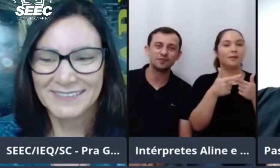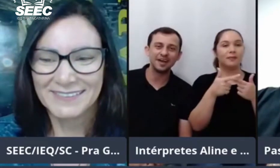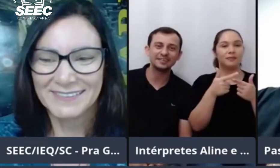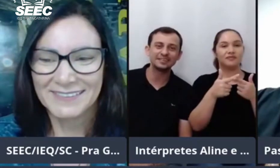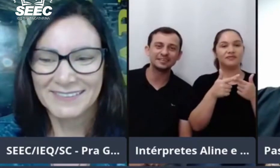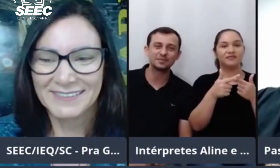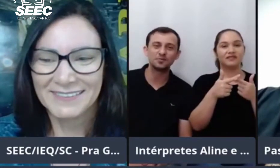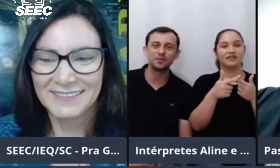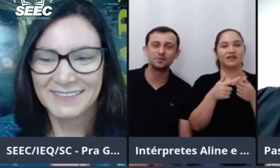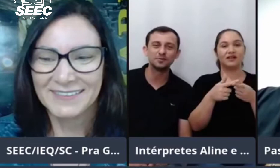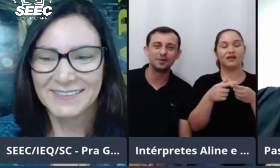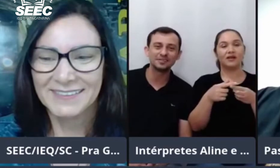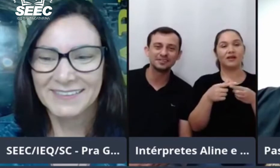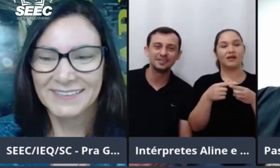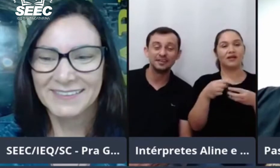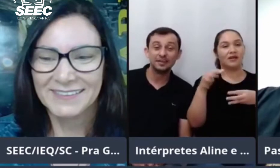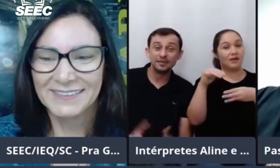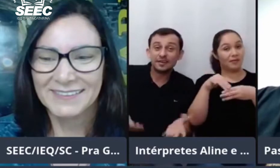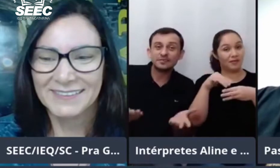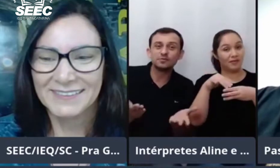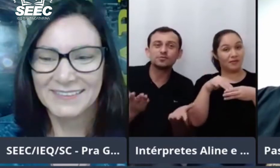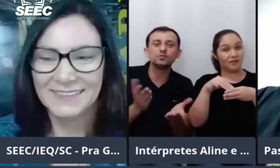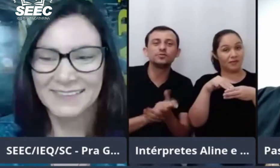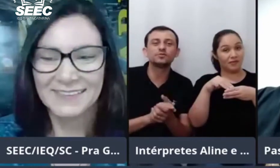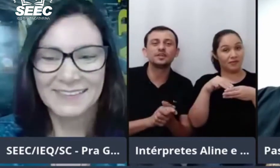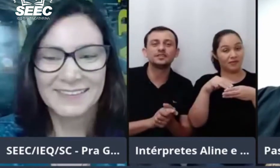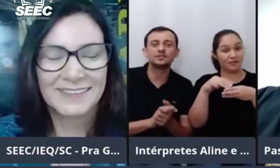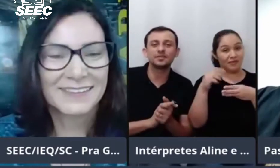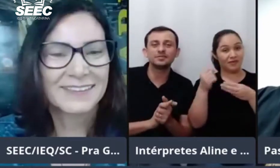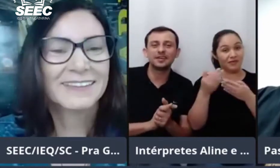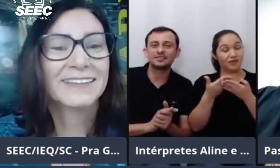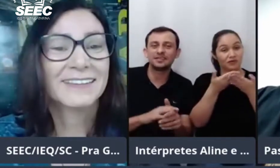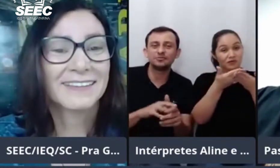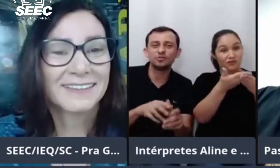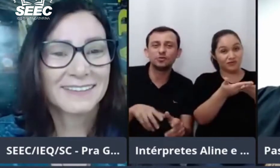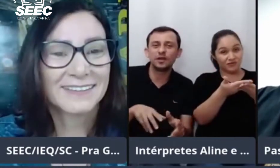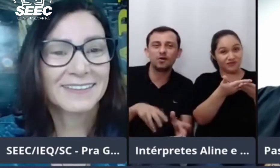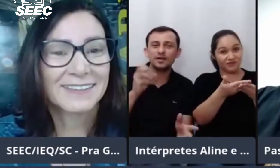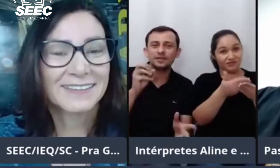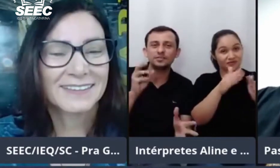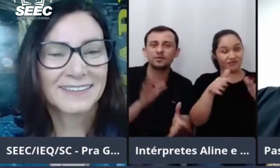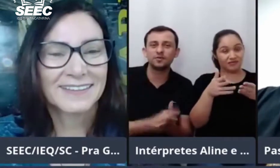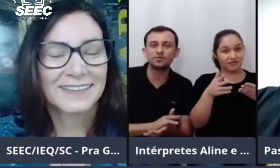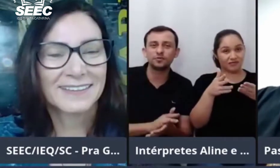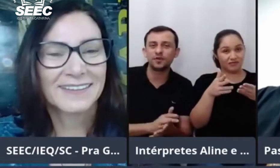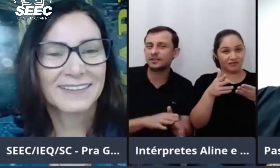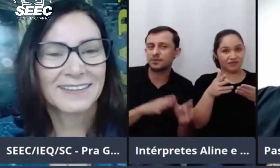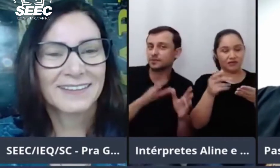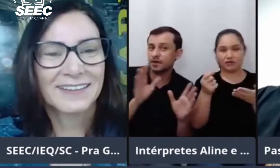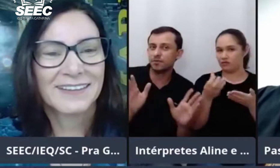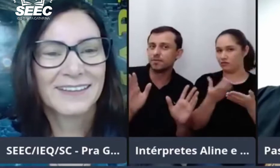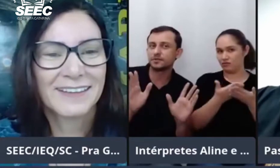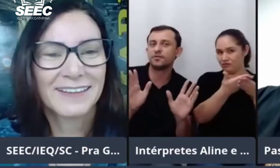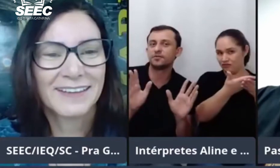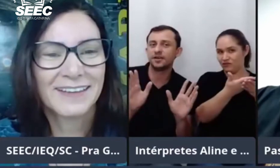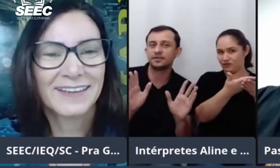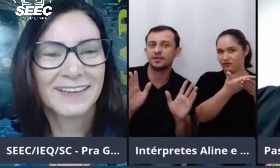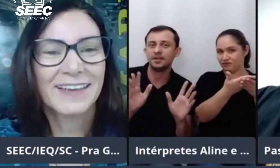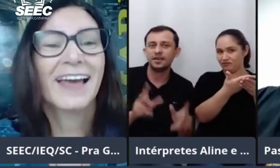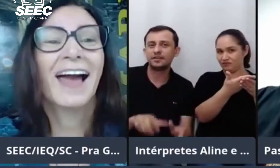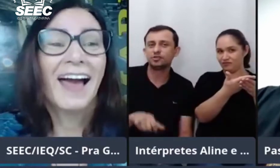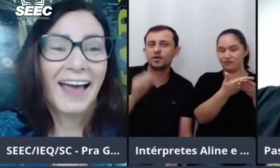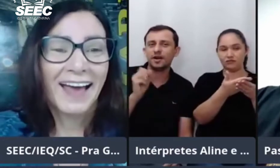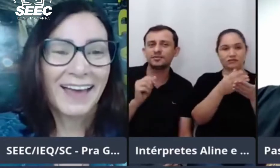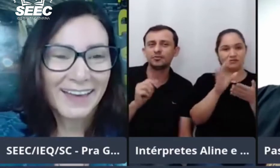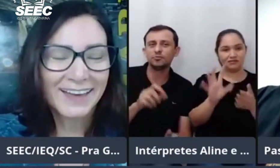de oferta, teve um amigo nosso, que eles são surdos, né? Então, o que acontece? Ele tirou na hora que a gente falou de oferta, mas não era o momento da